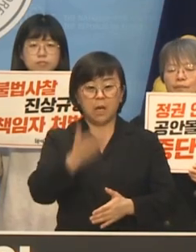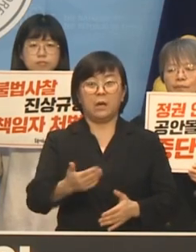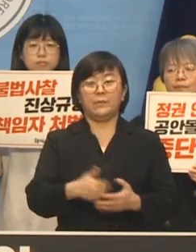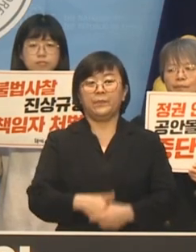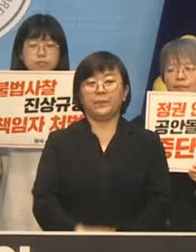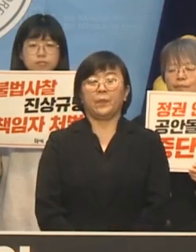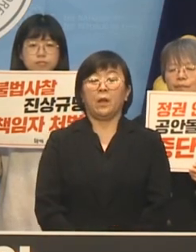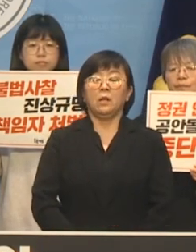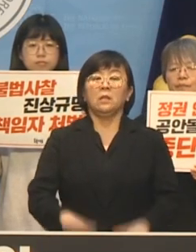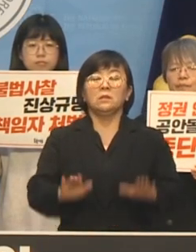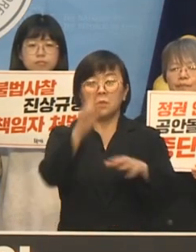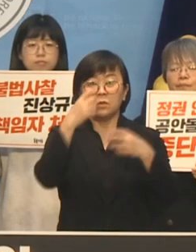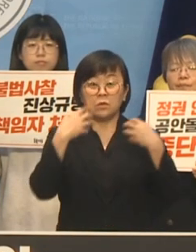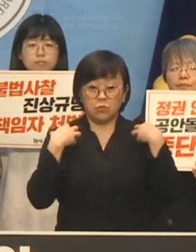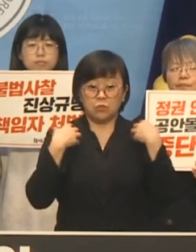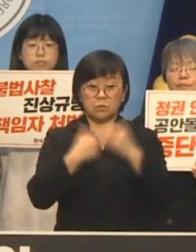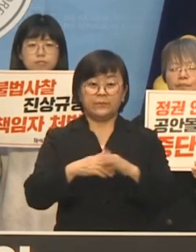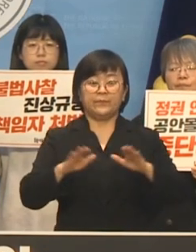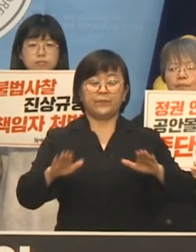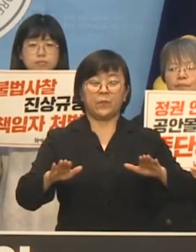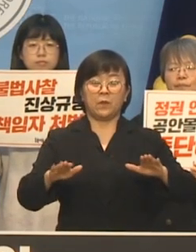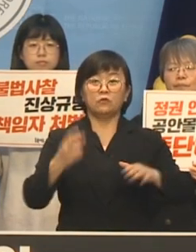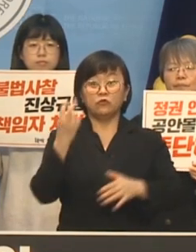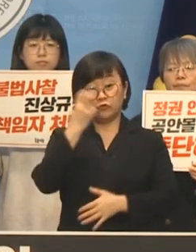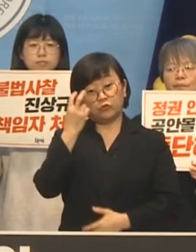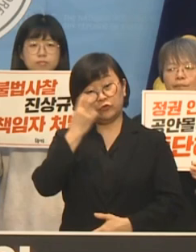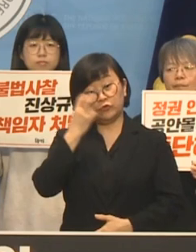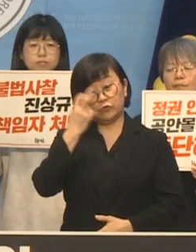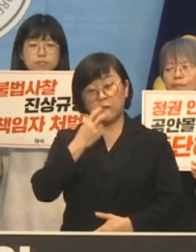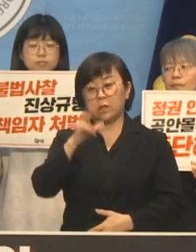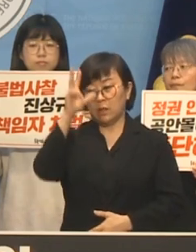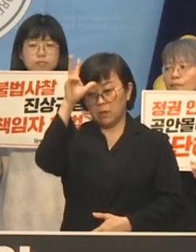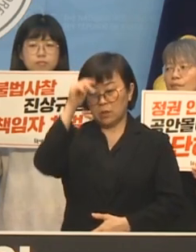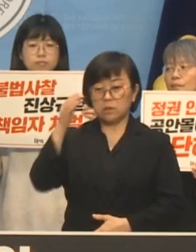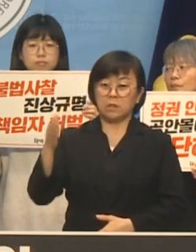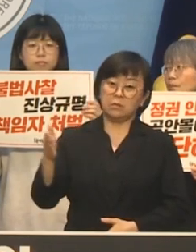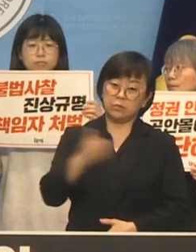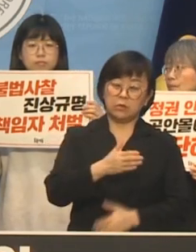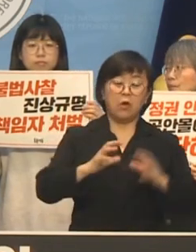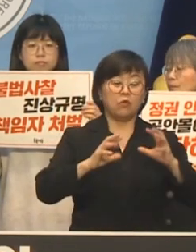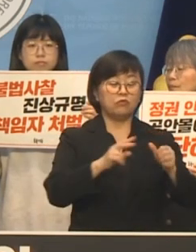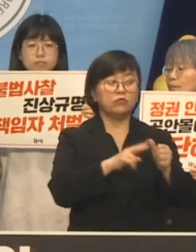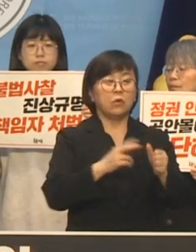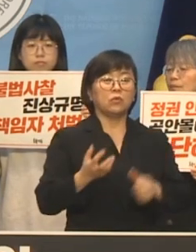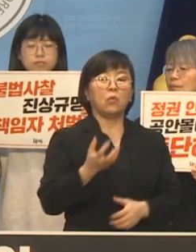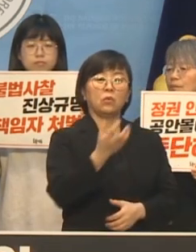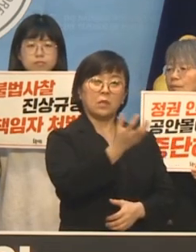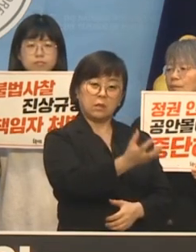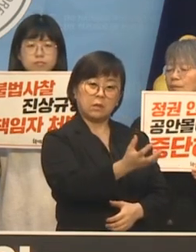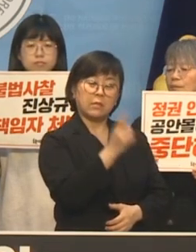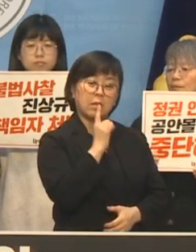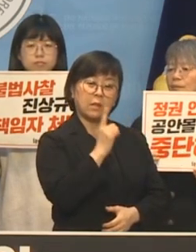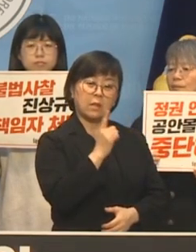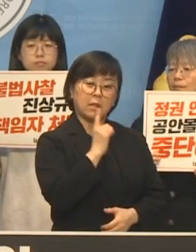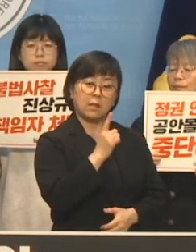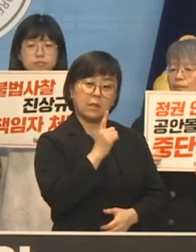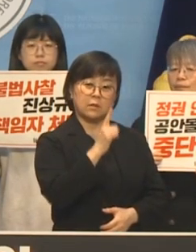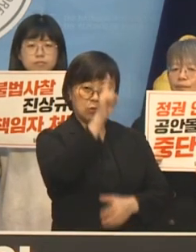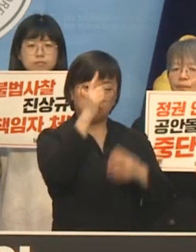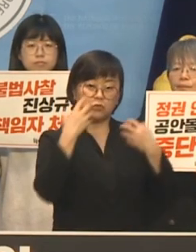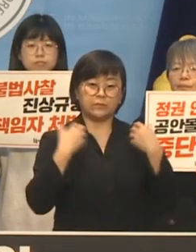더욱이 현 정부는 이 대공수사를 경찰에서부터 국정원으로 옮기겠다고 얘기하는